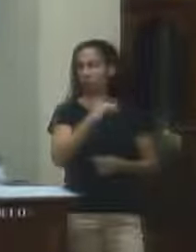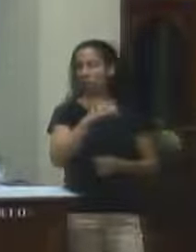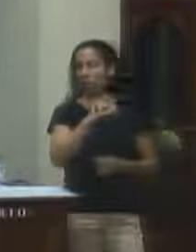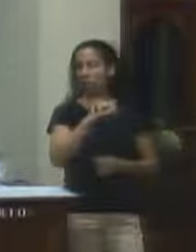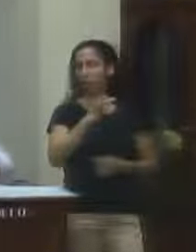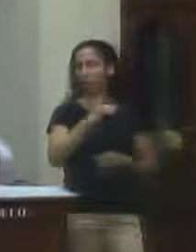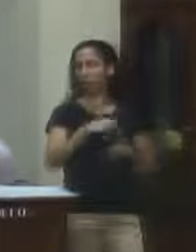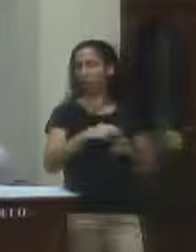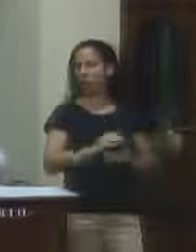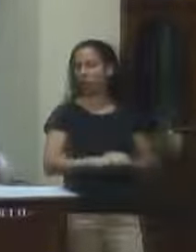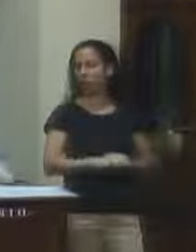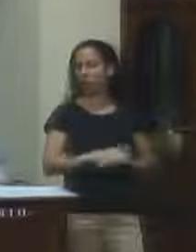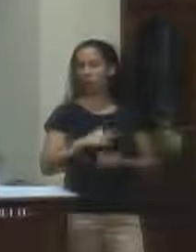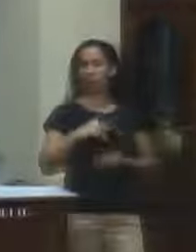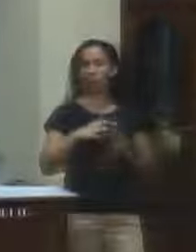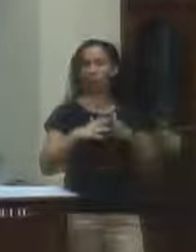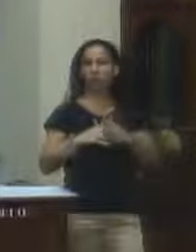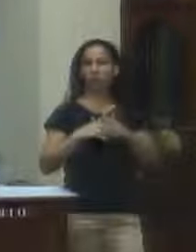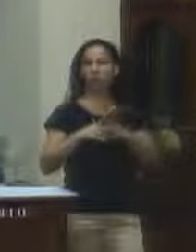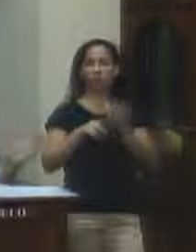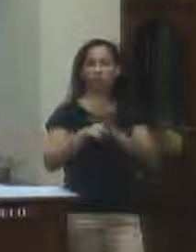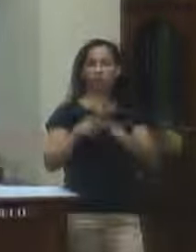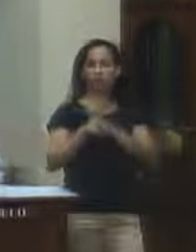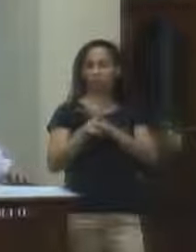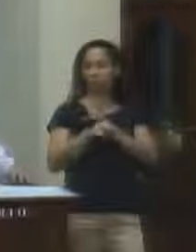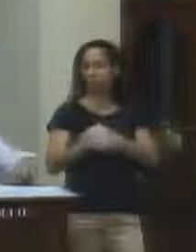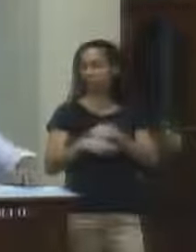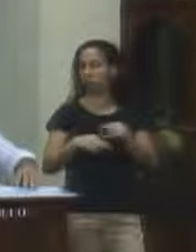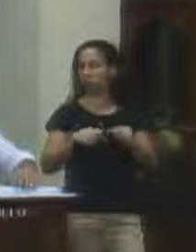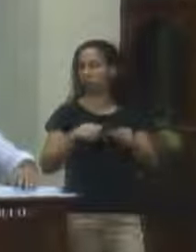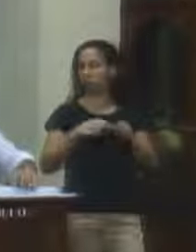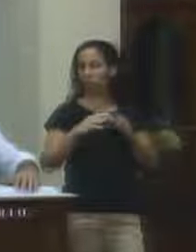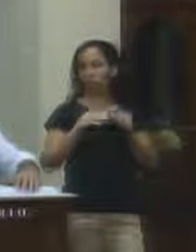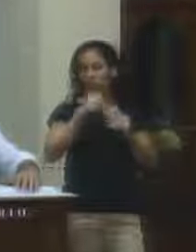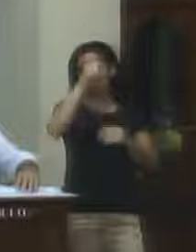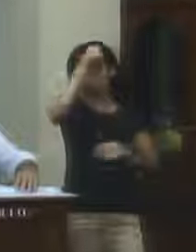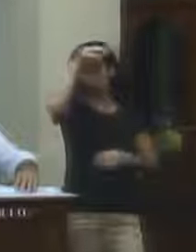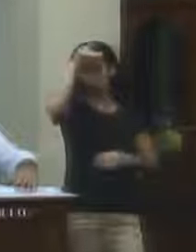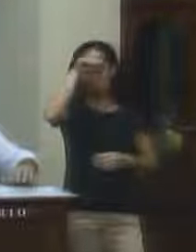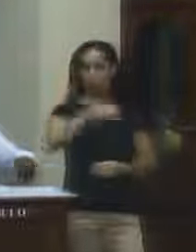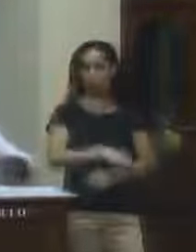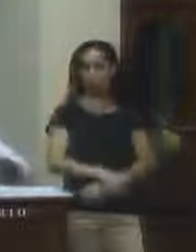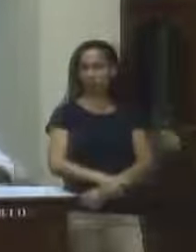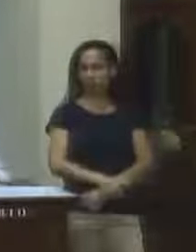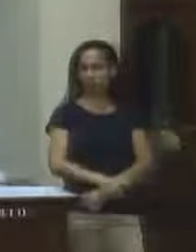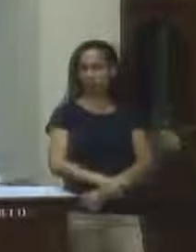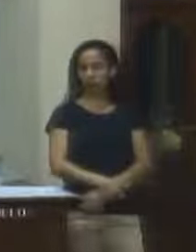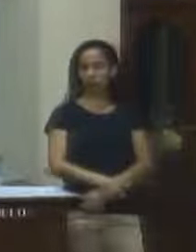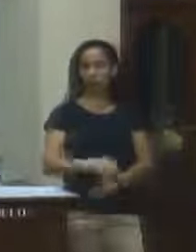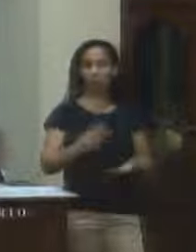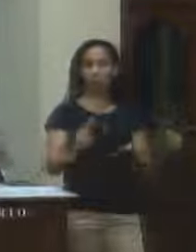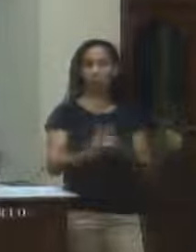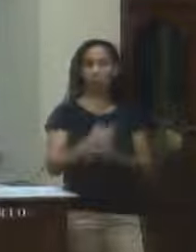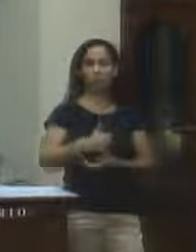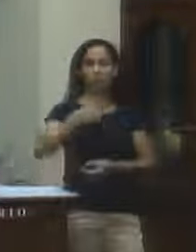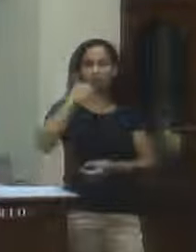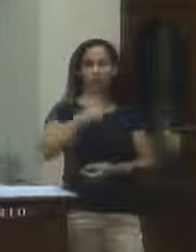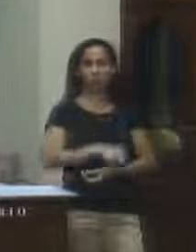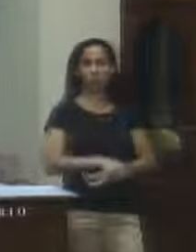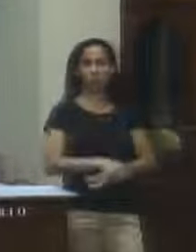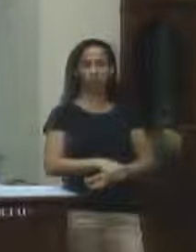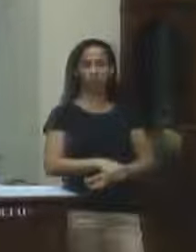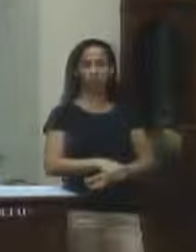e houve uma série de questionamentos e nós viemos até o Poder Executivo para poder fazer com que as coisas melhorassem, e assim